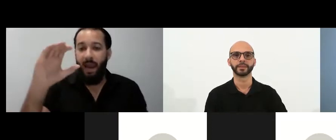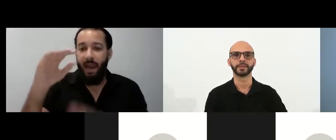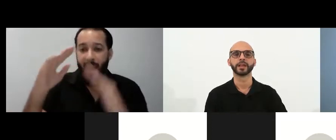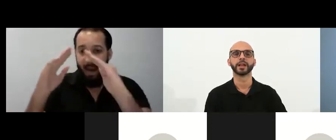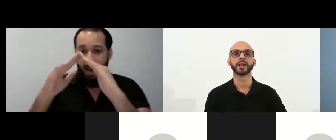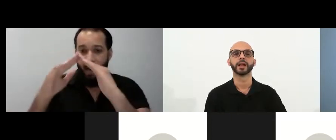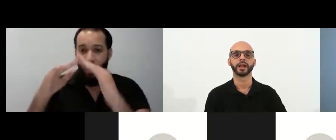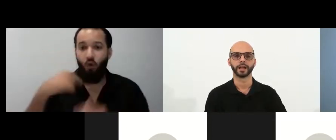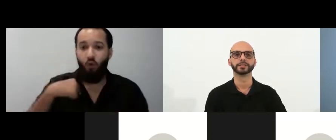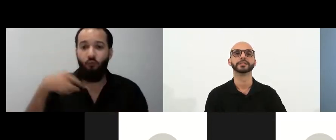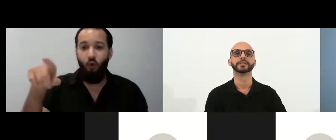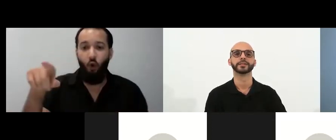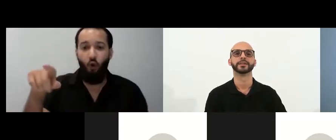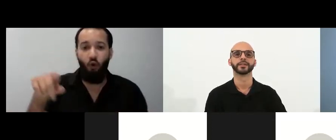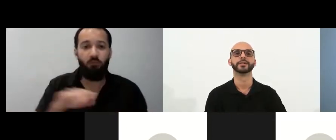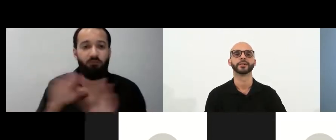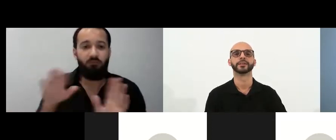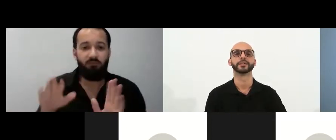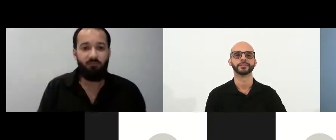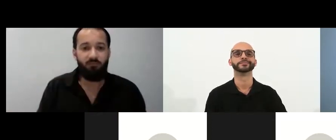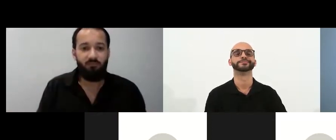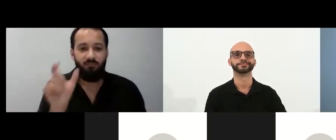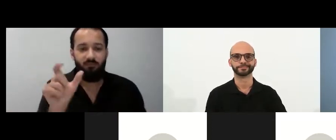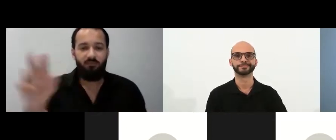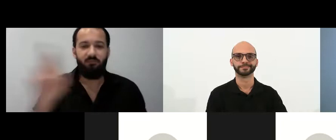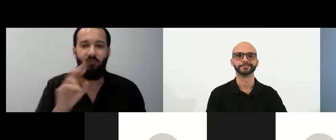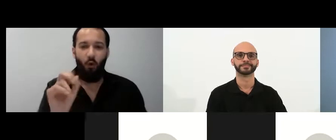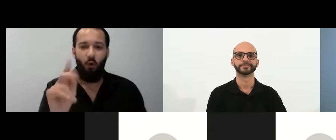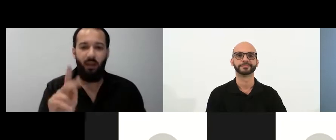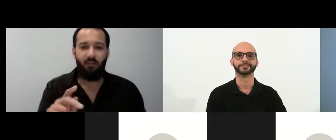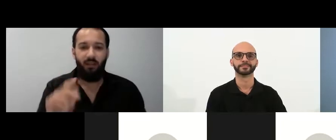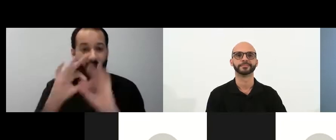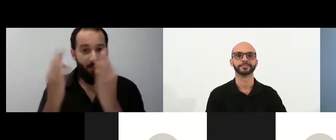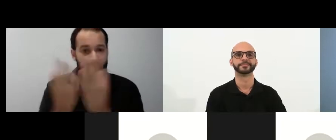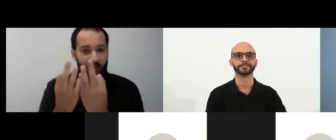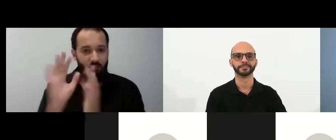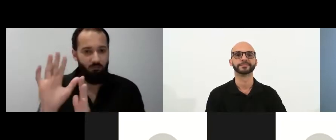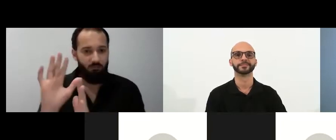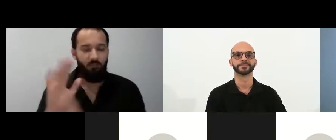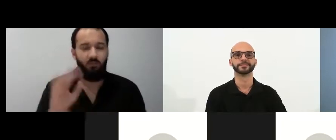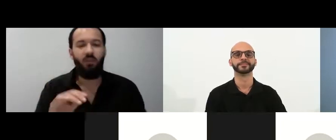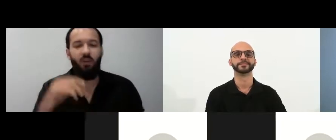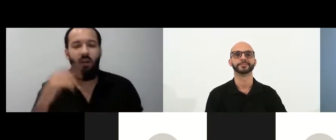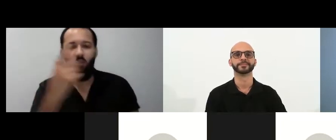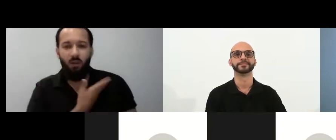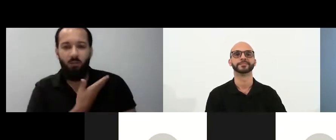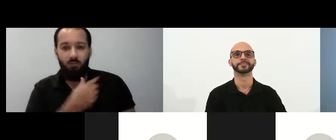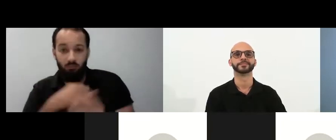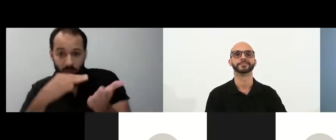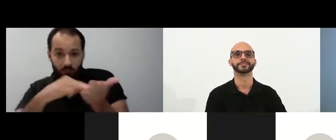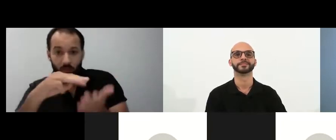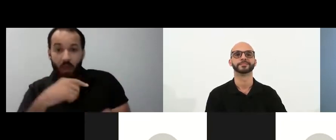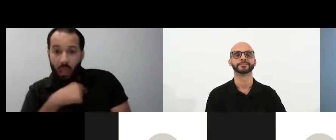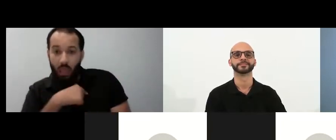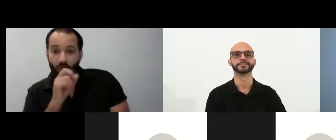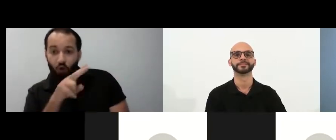mandava uma palavra, como por exemplo, eu vou na sua casa, aí a família já